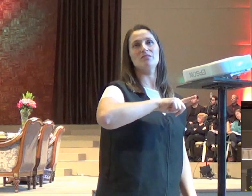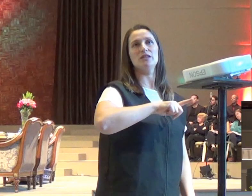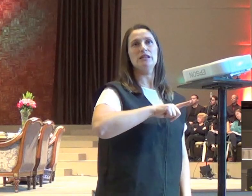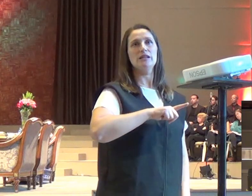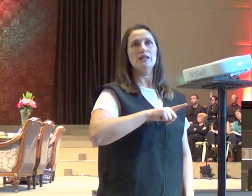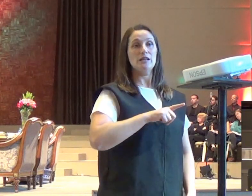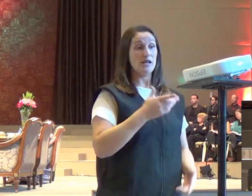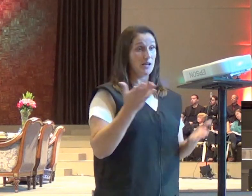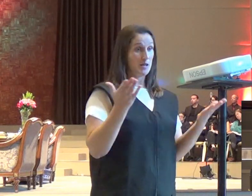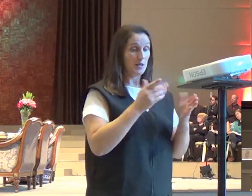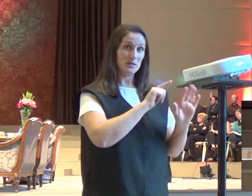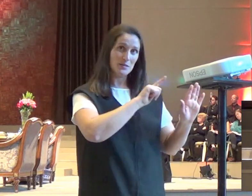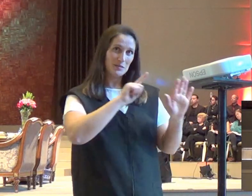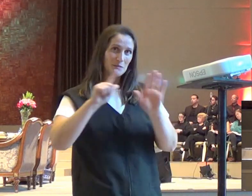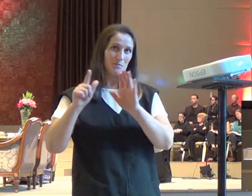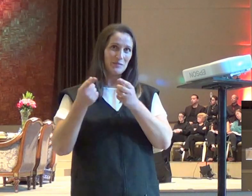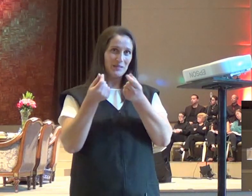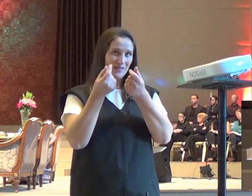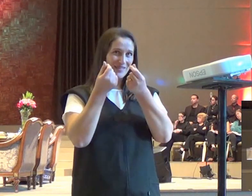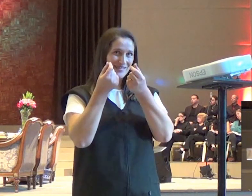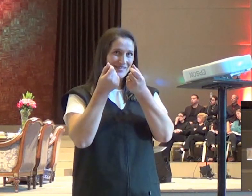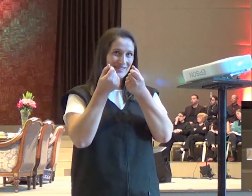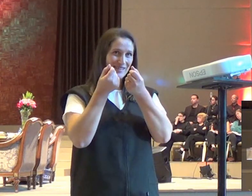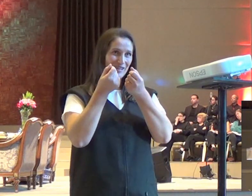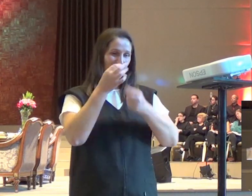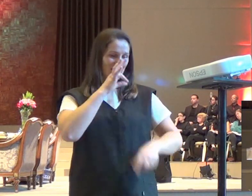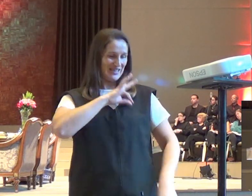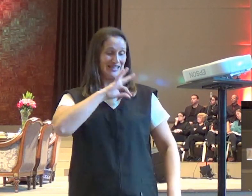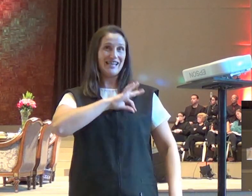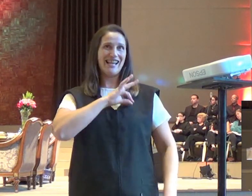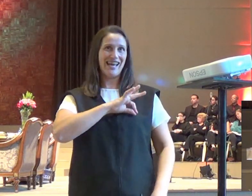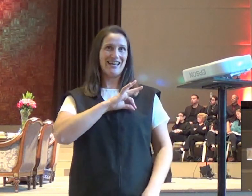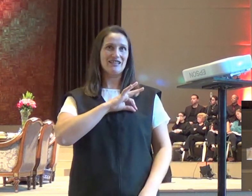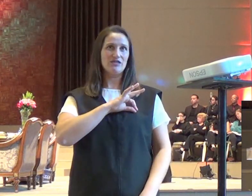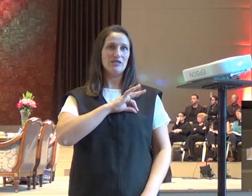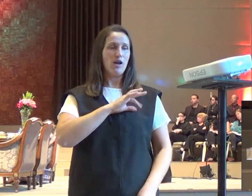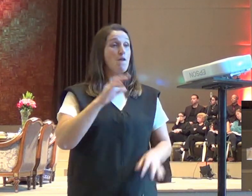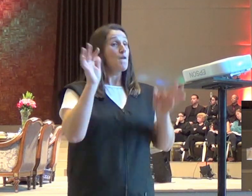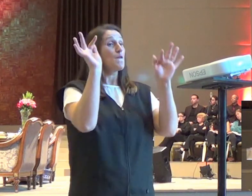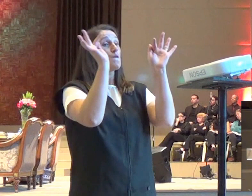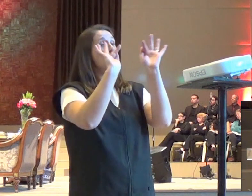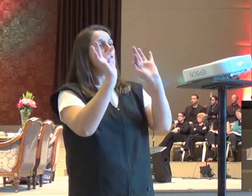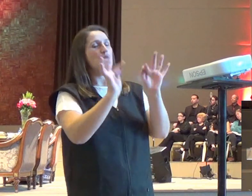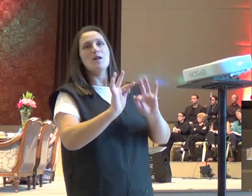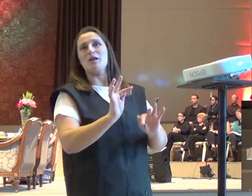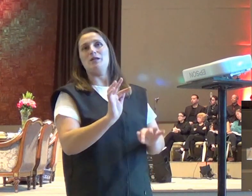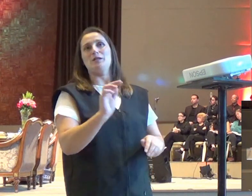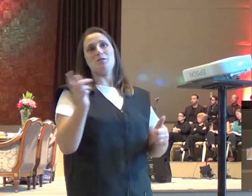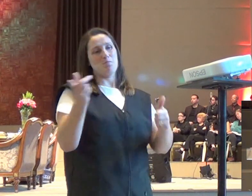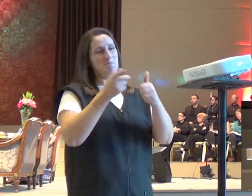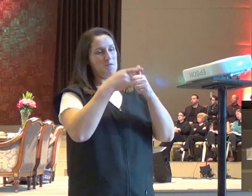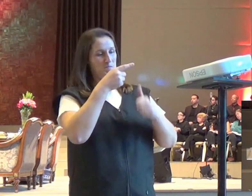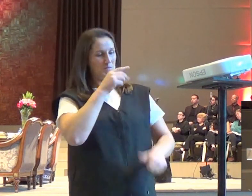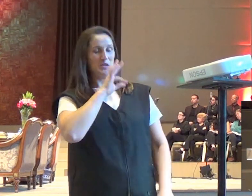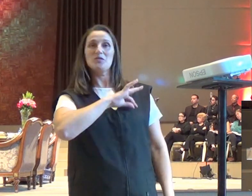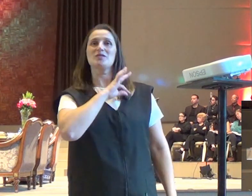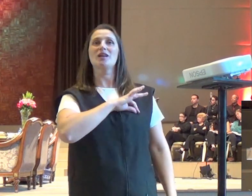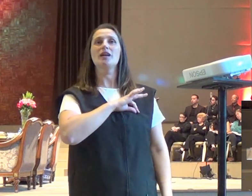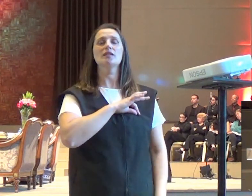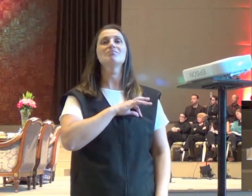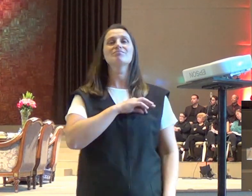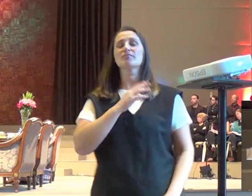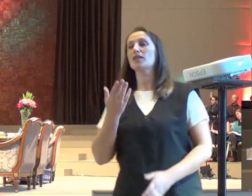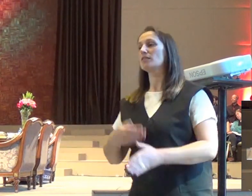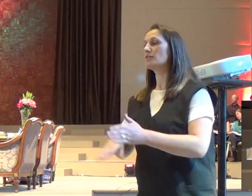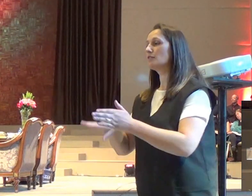ele recebeu essa semana o primeiro salário. E ele estava feliz com o seu primeiro salário. E eu cheguei para